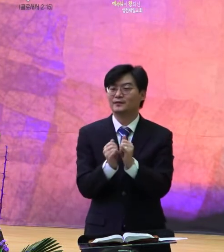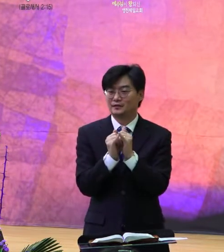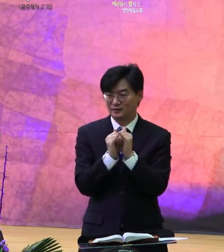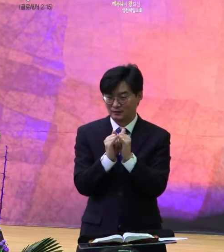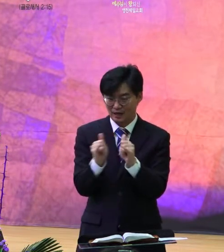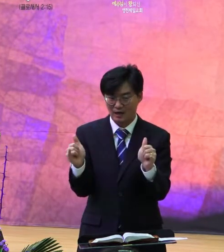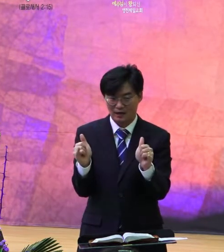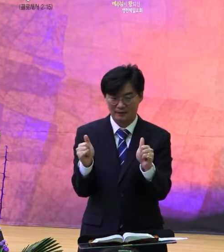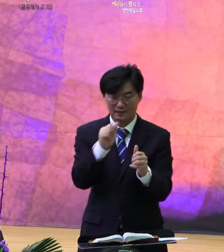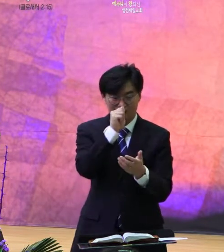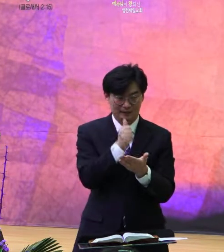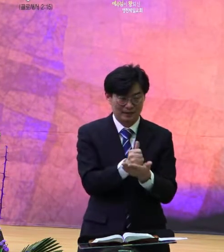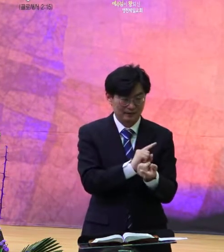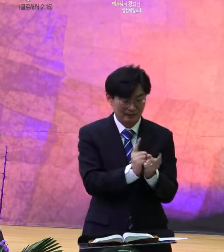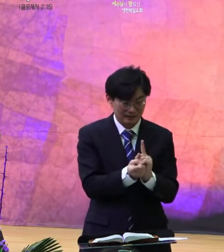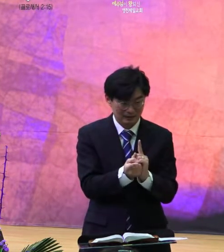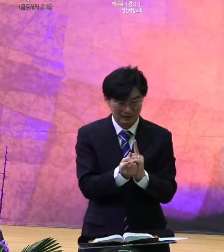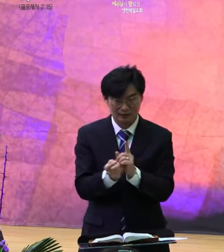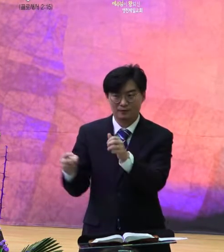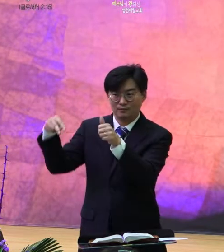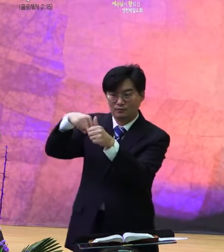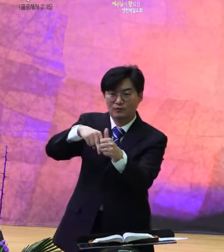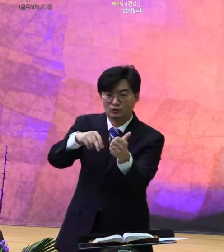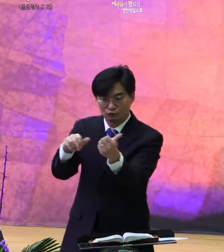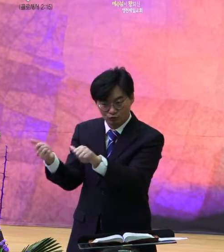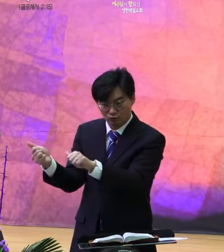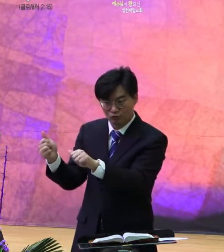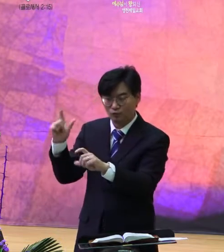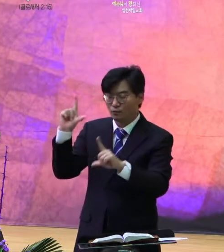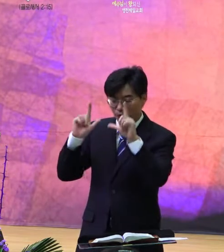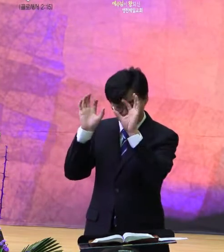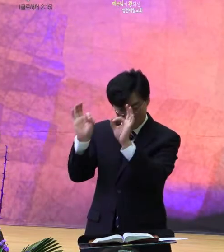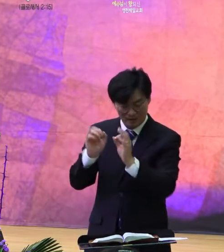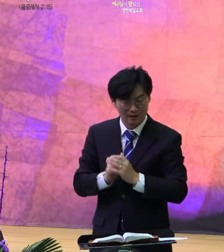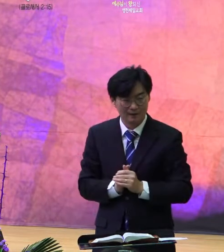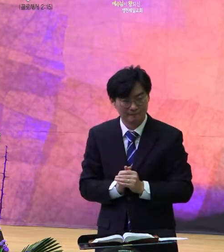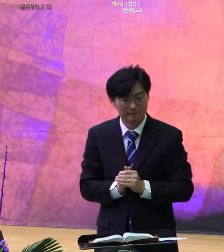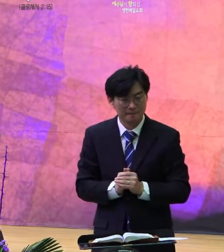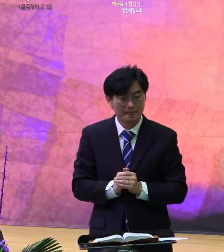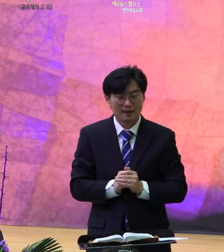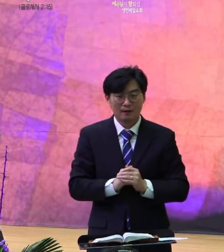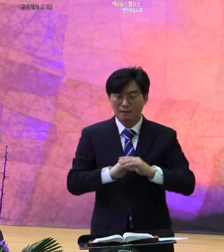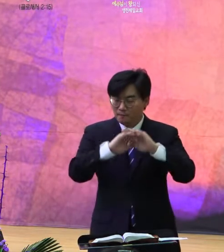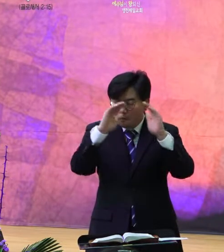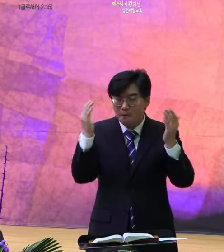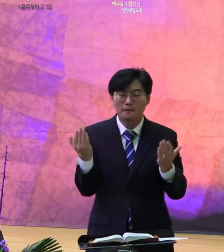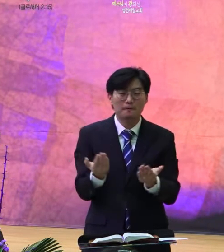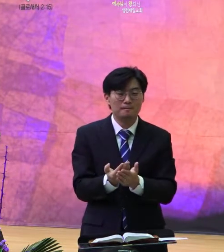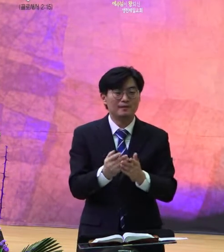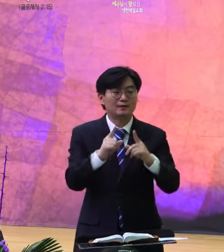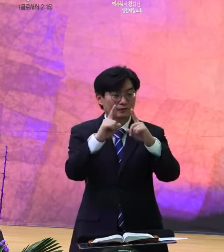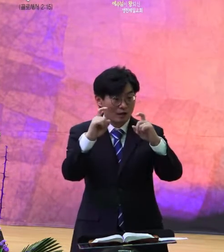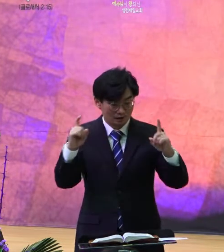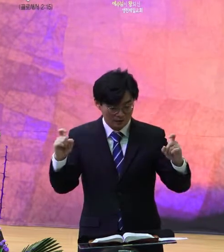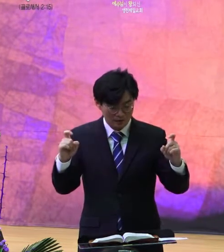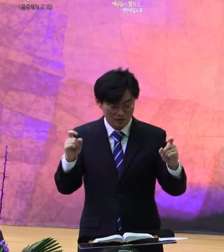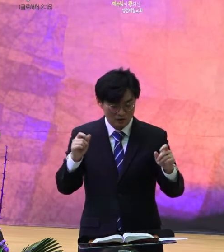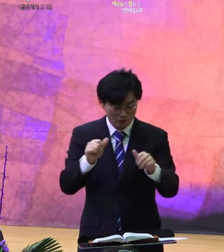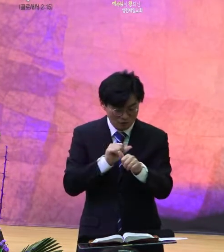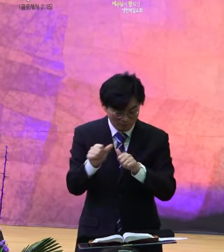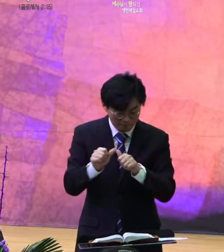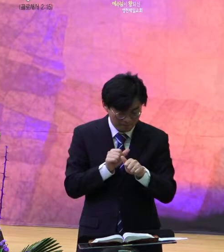모습에 온 성이 소동했다라고 10절에 기록되어 있습니다. 온 성이 소동했다. 이